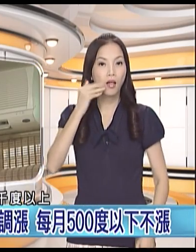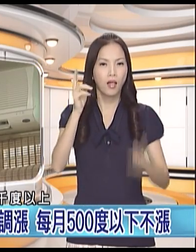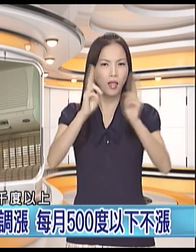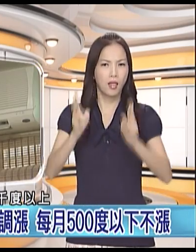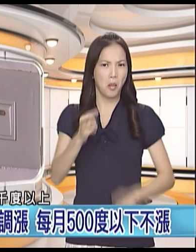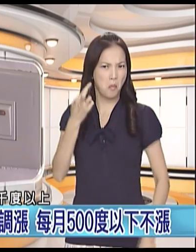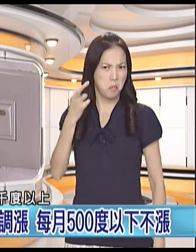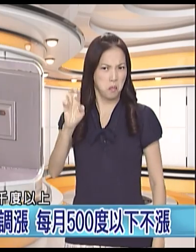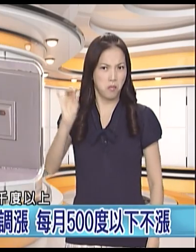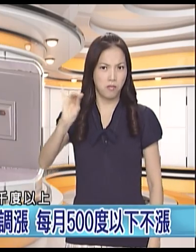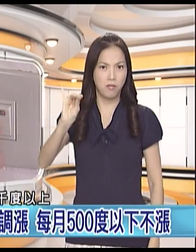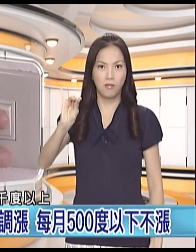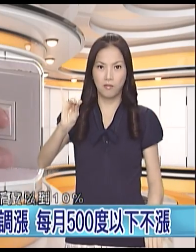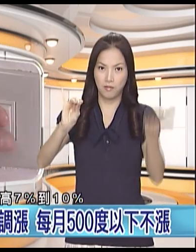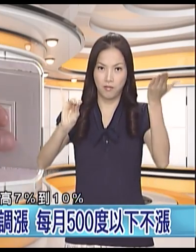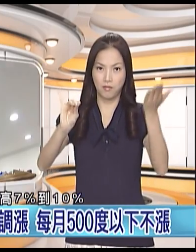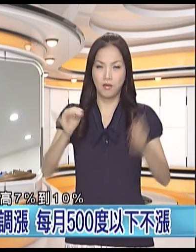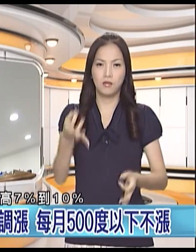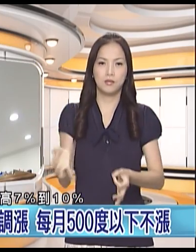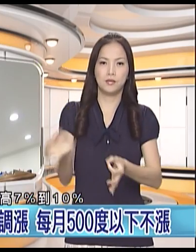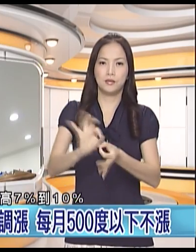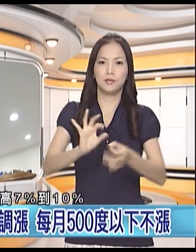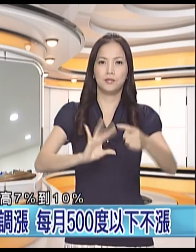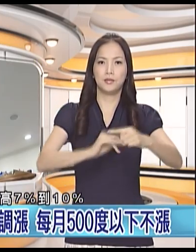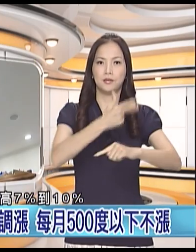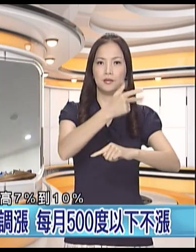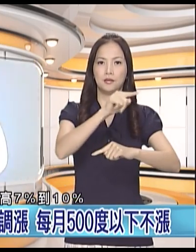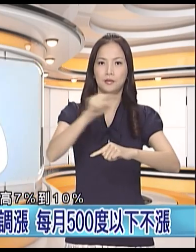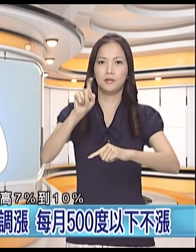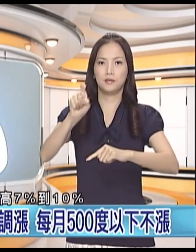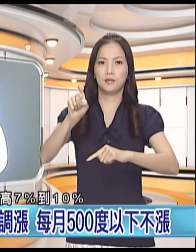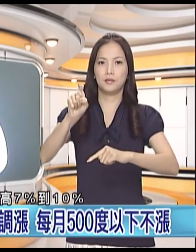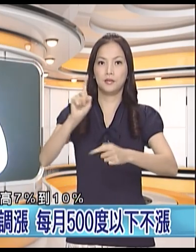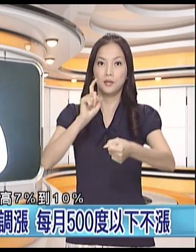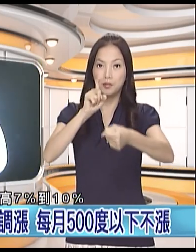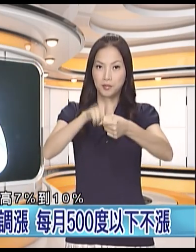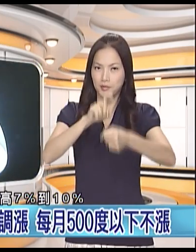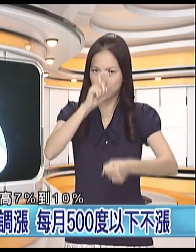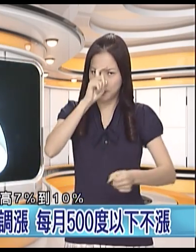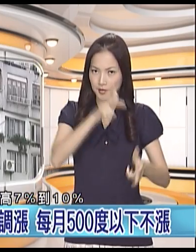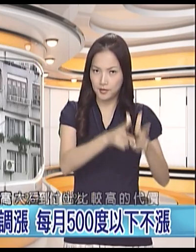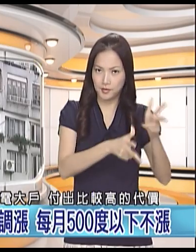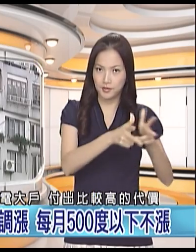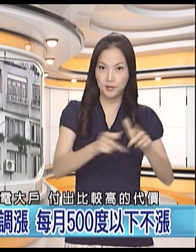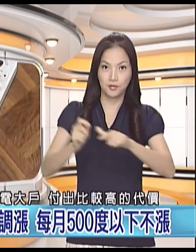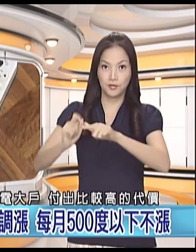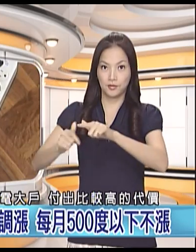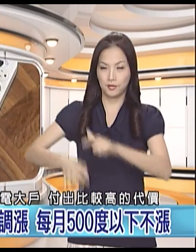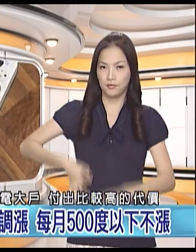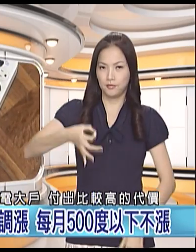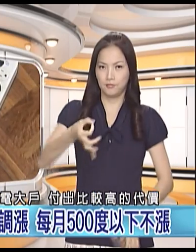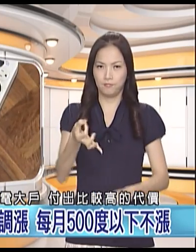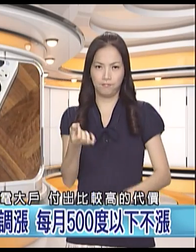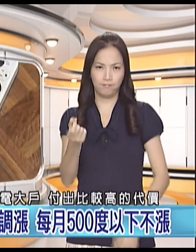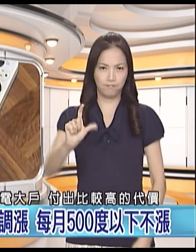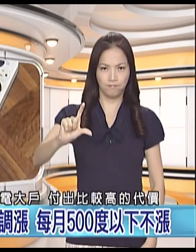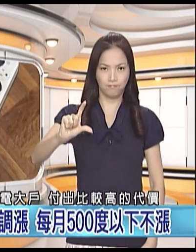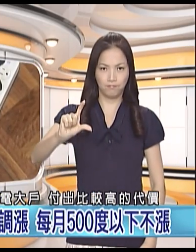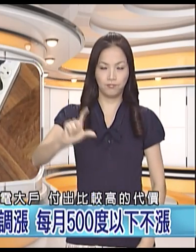电1000度以上，费率将会调高7%到10%。目的是要让用电大户付出比较高的